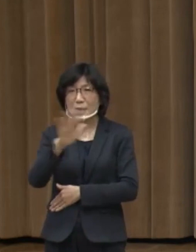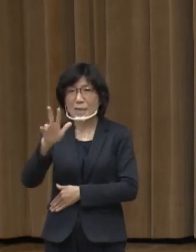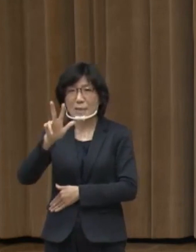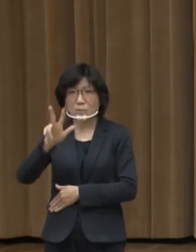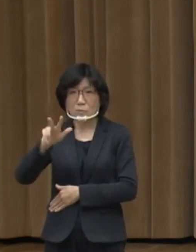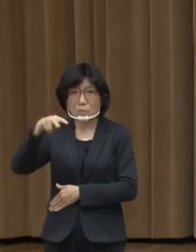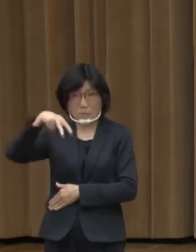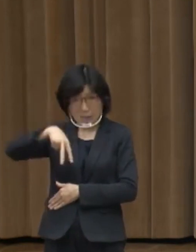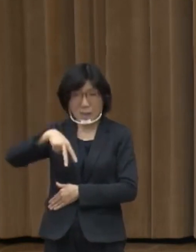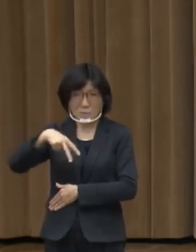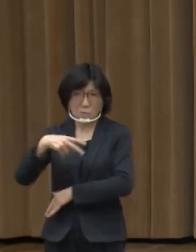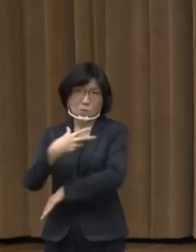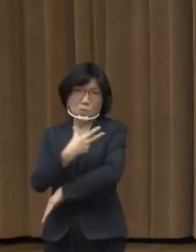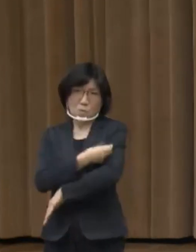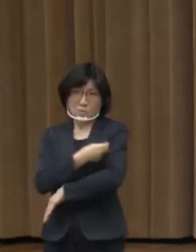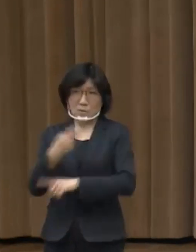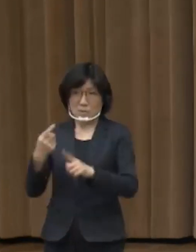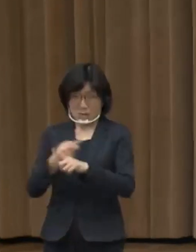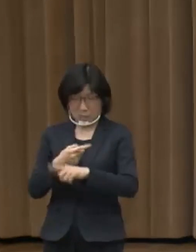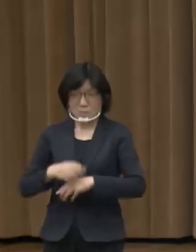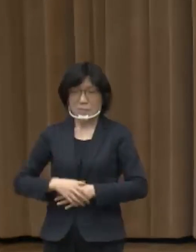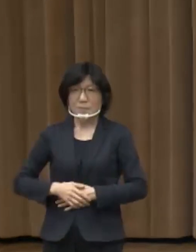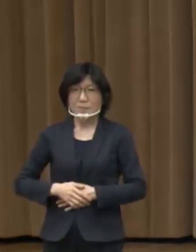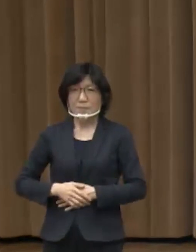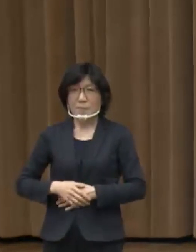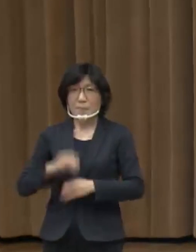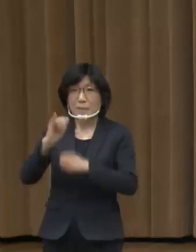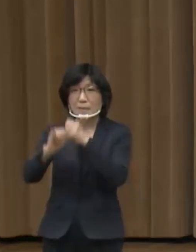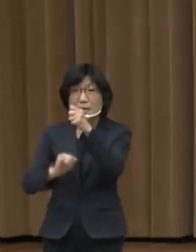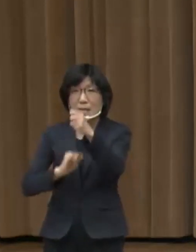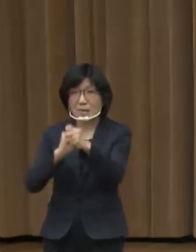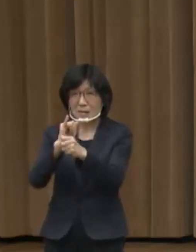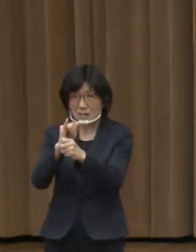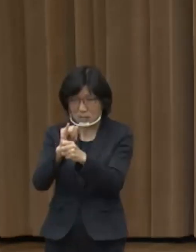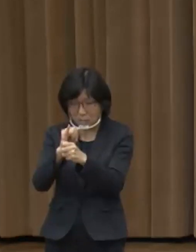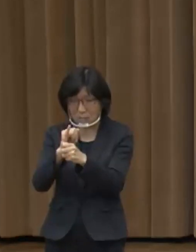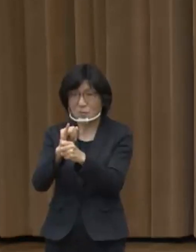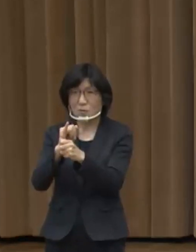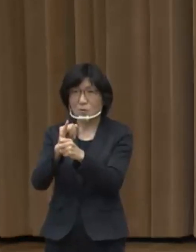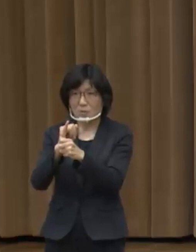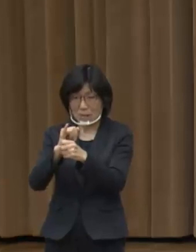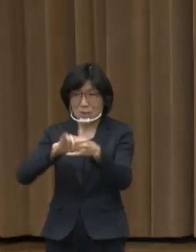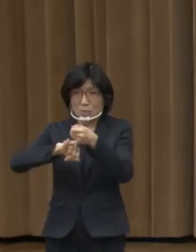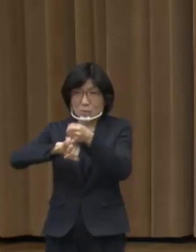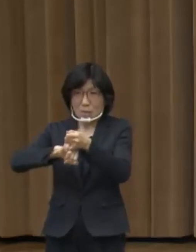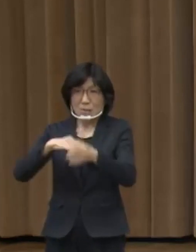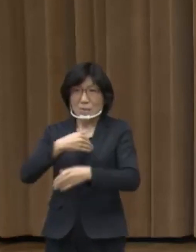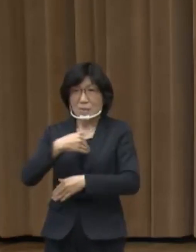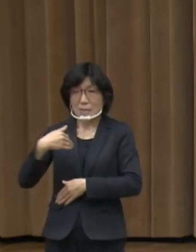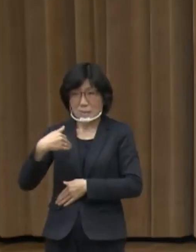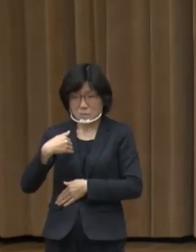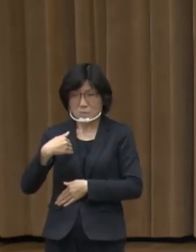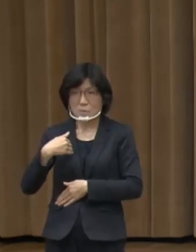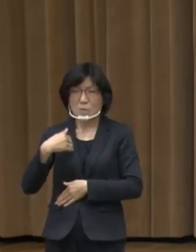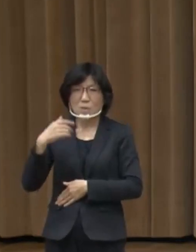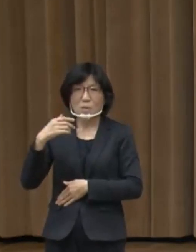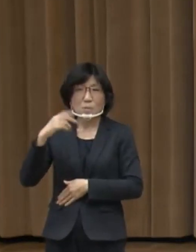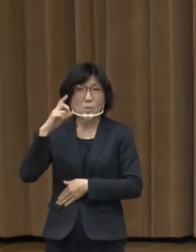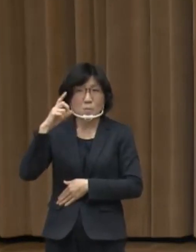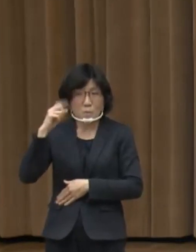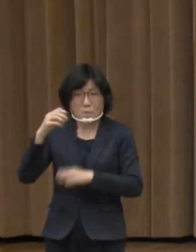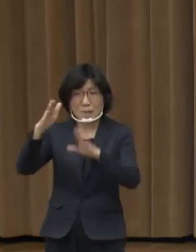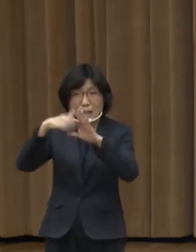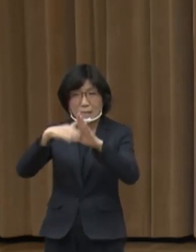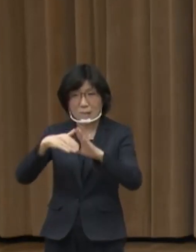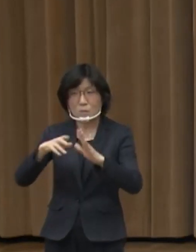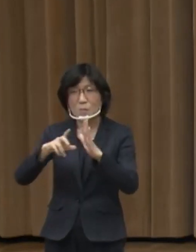クチンとなります。予約はインターネットの専用サイトから受け付けておりますが、空き状況によっては